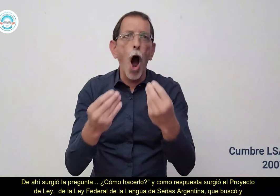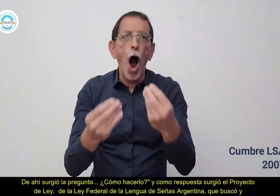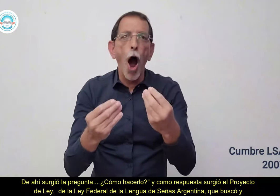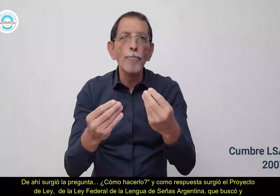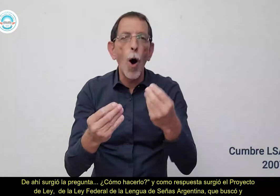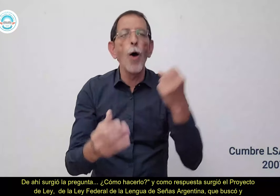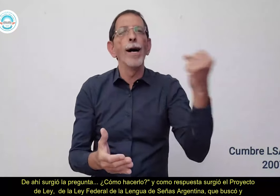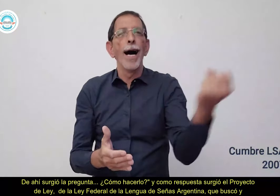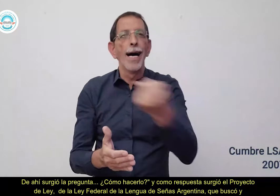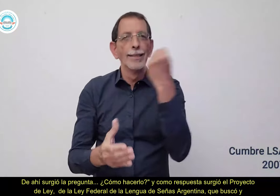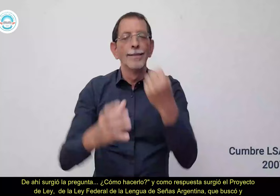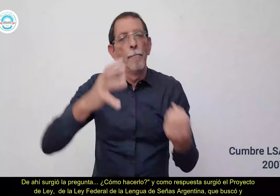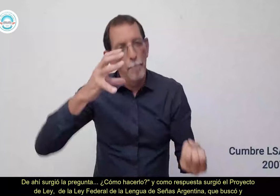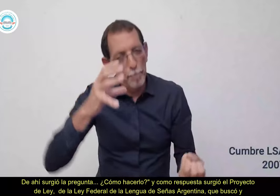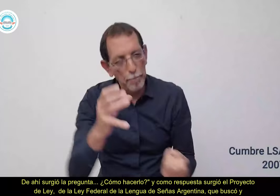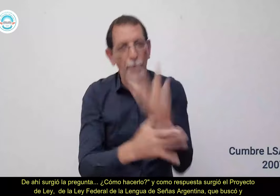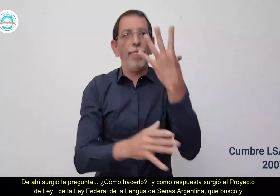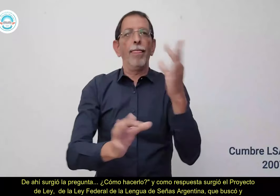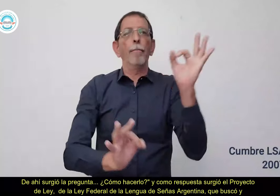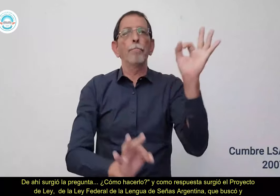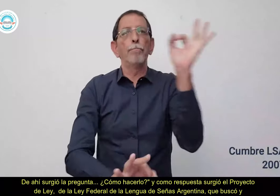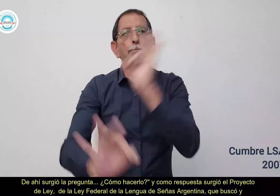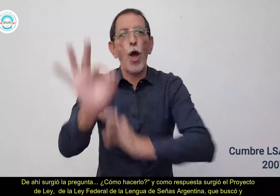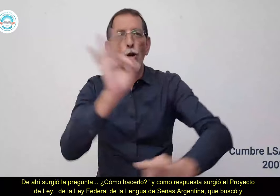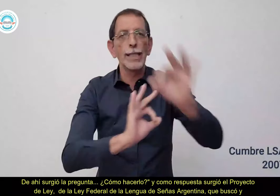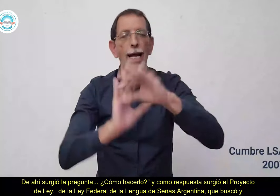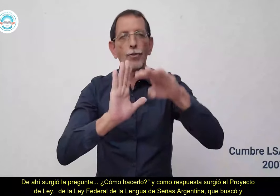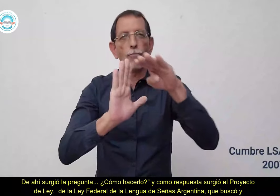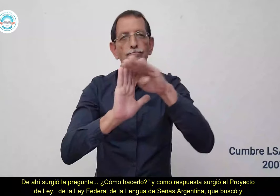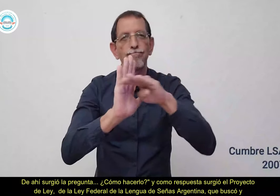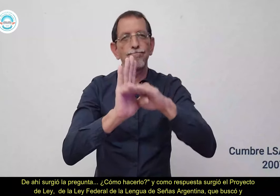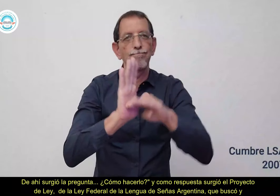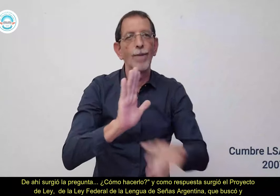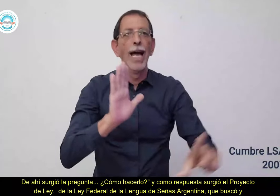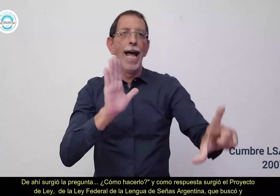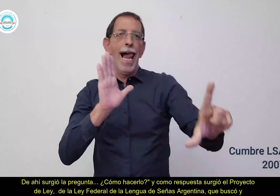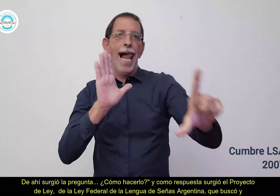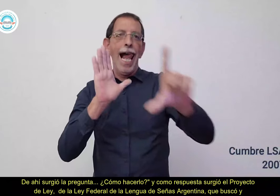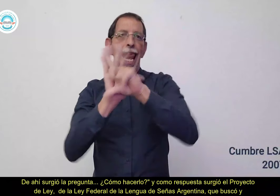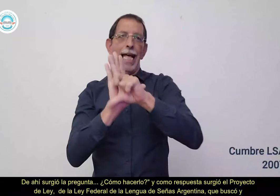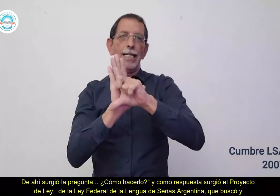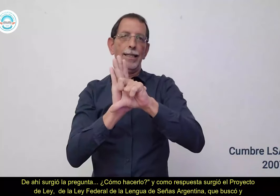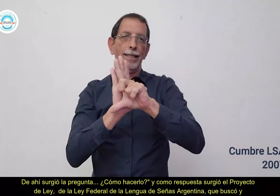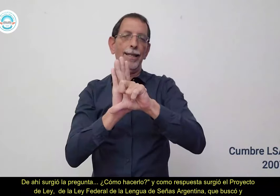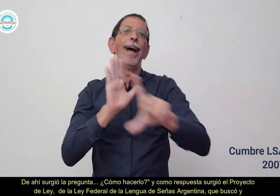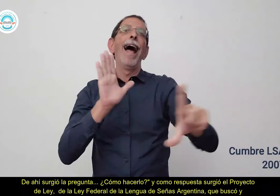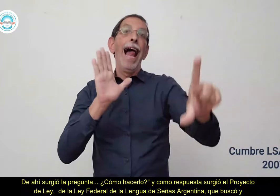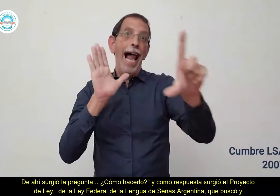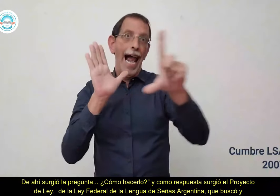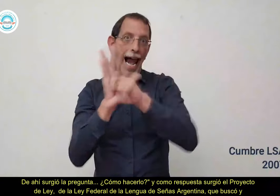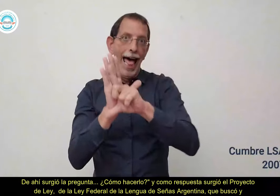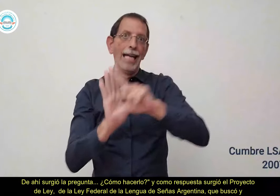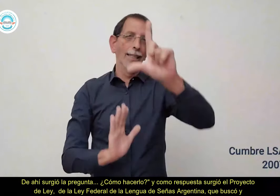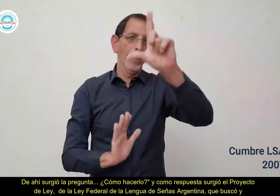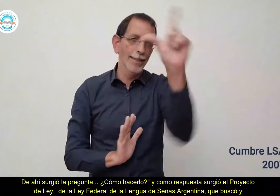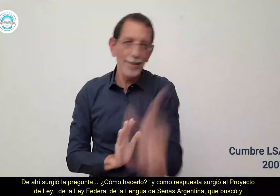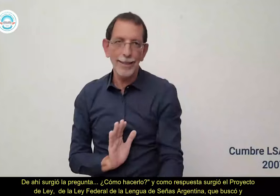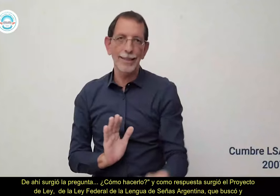hacerlo? Y como respuesta, surgió el proyecto de ley Federal de la Lengua de Señas